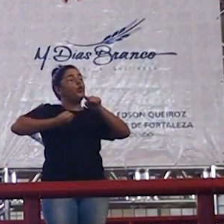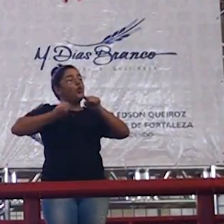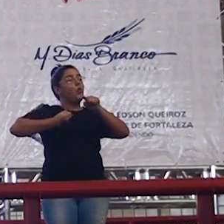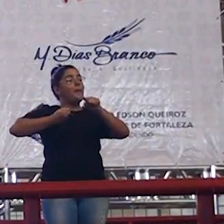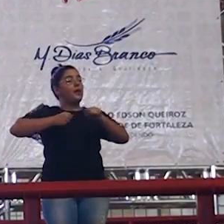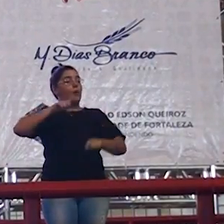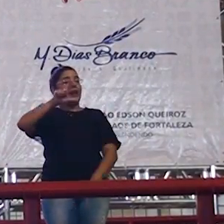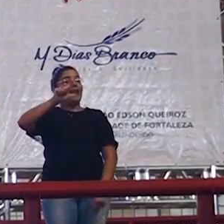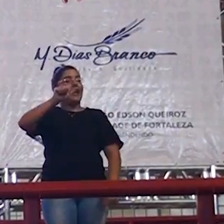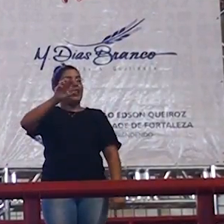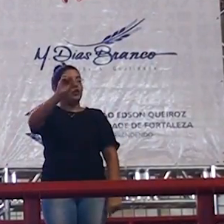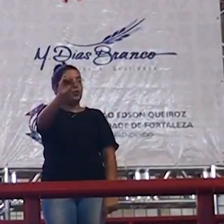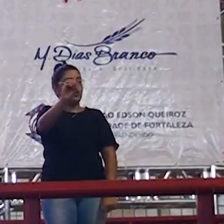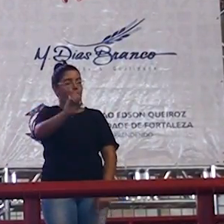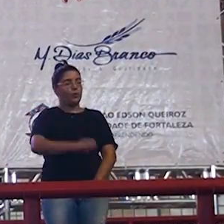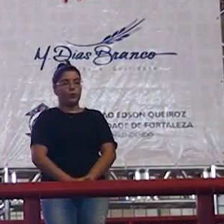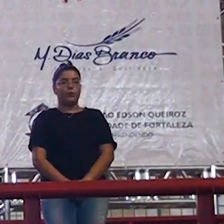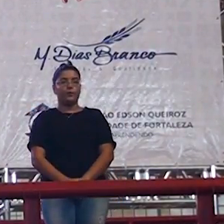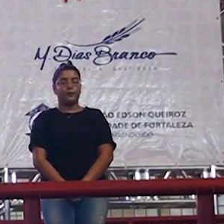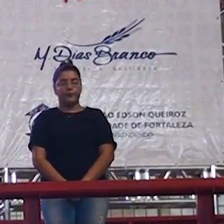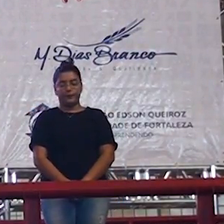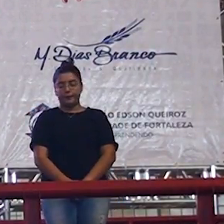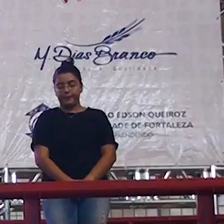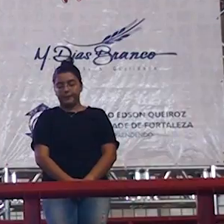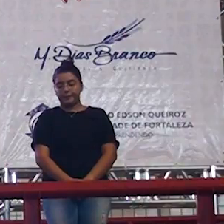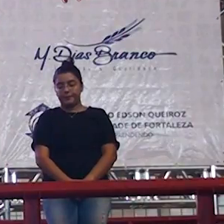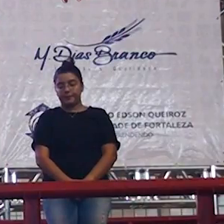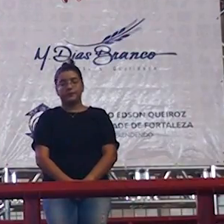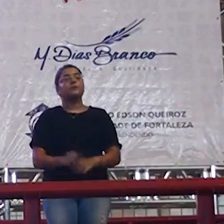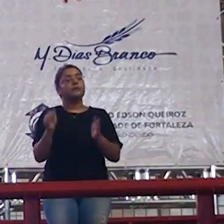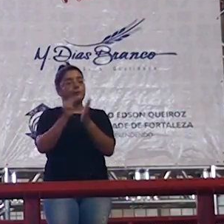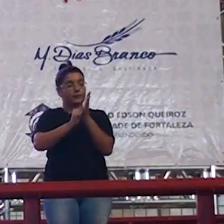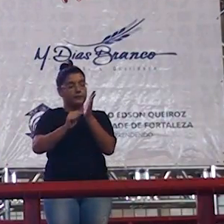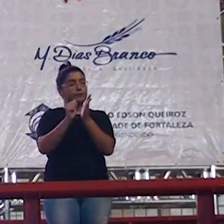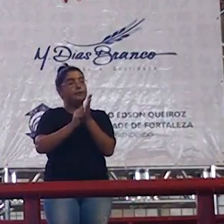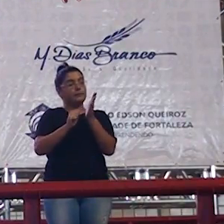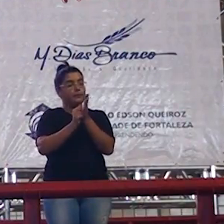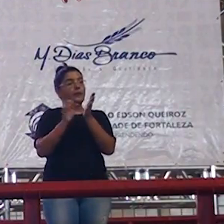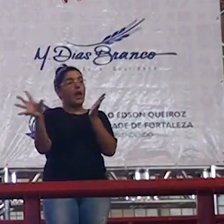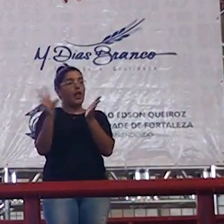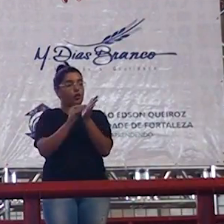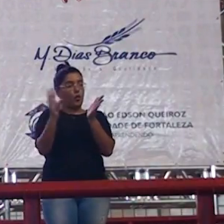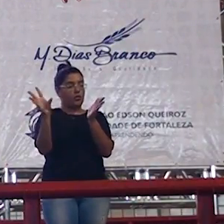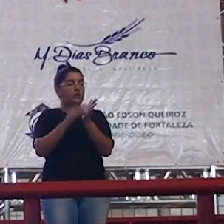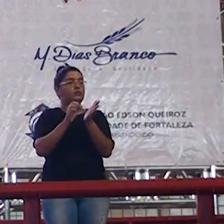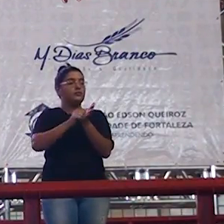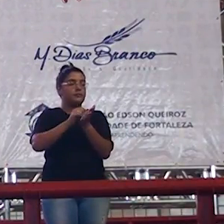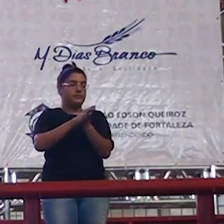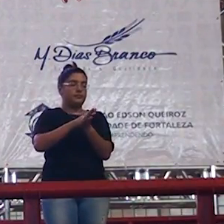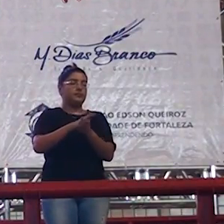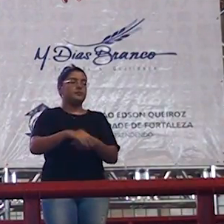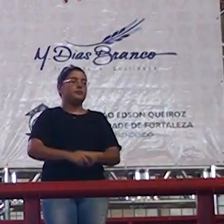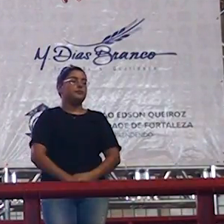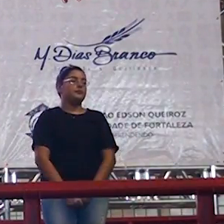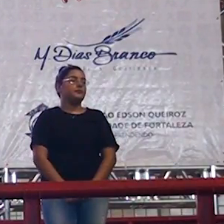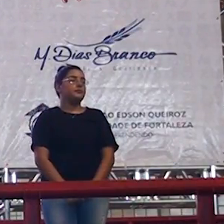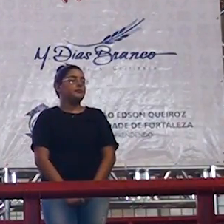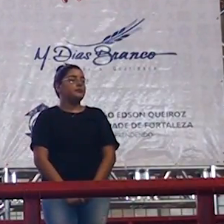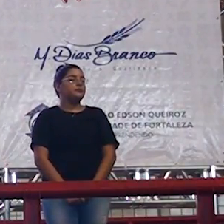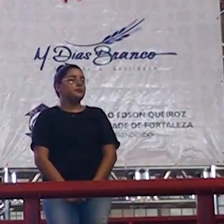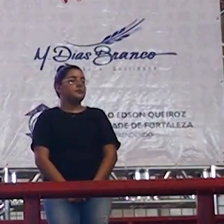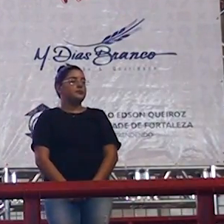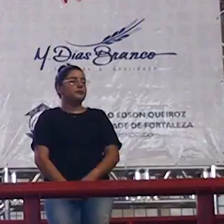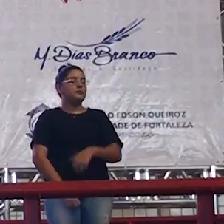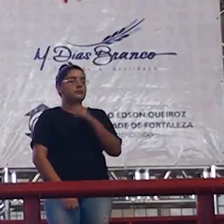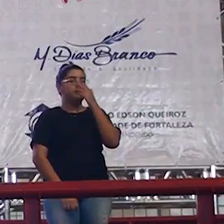do polígono. Tá certo? Anotem aí que não está no material de vocês o